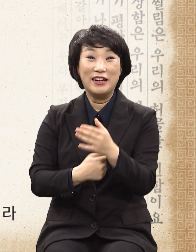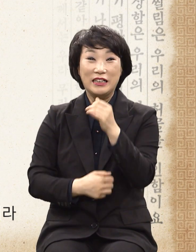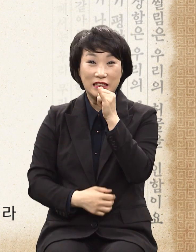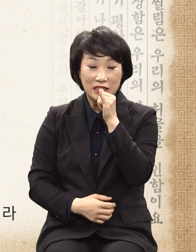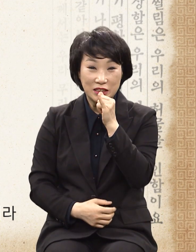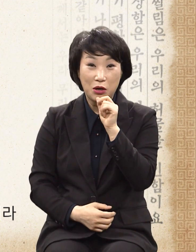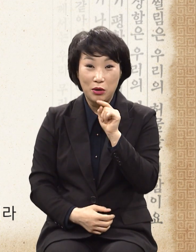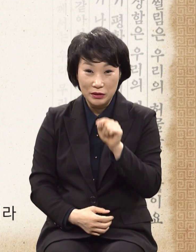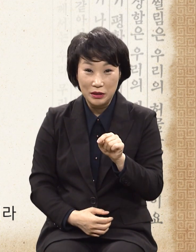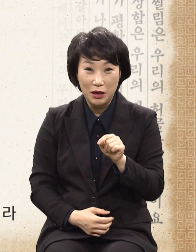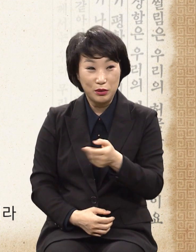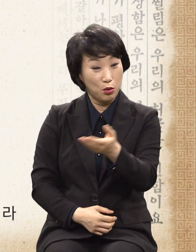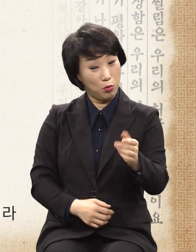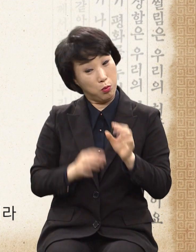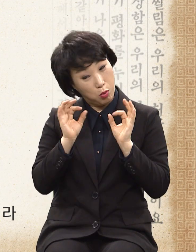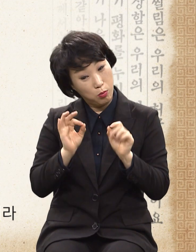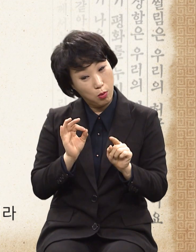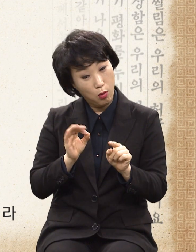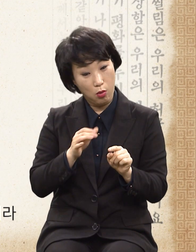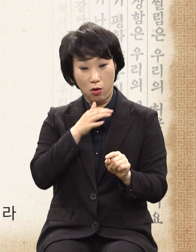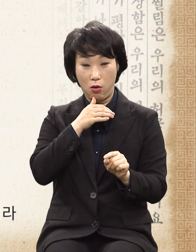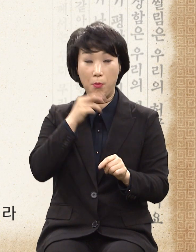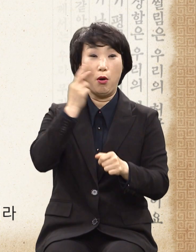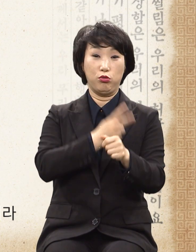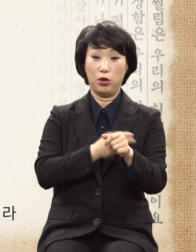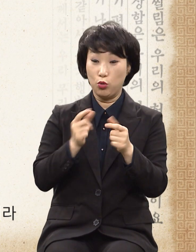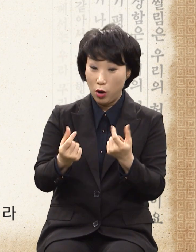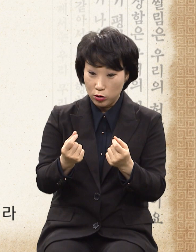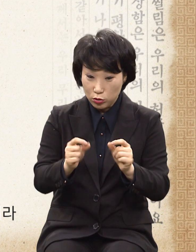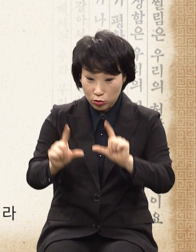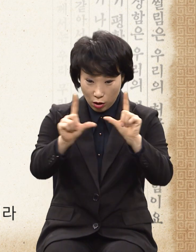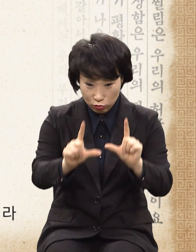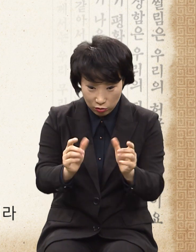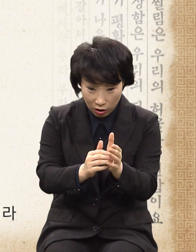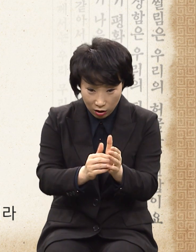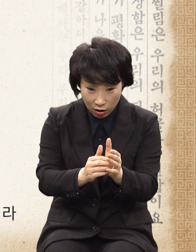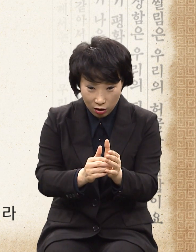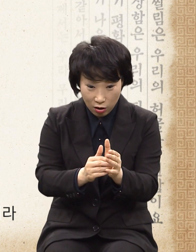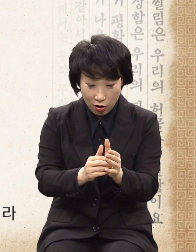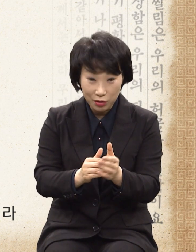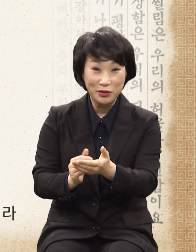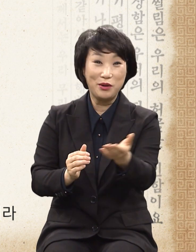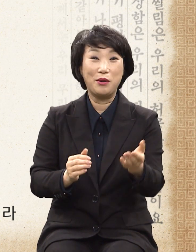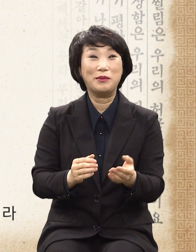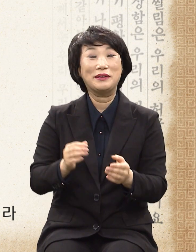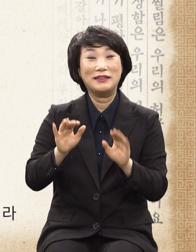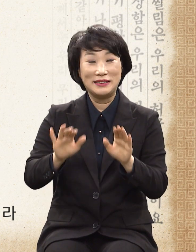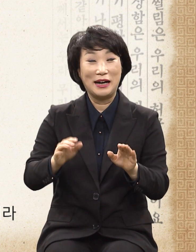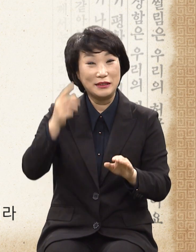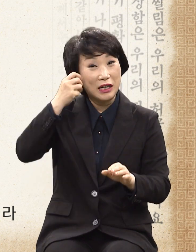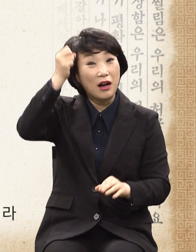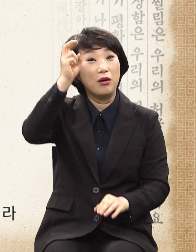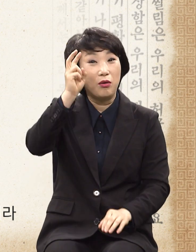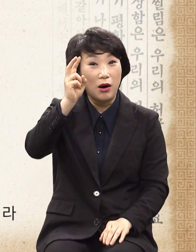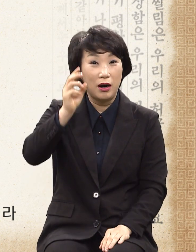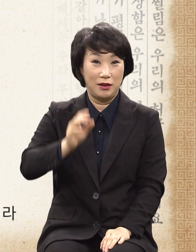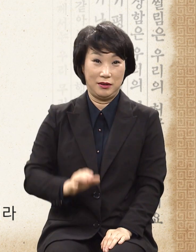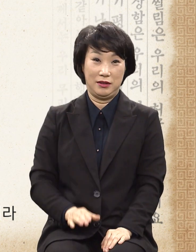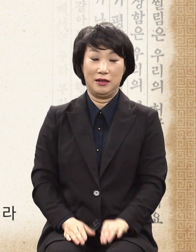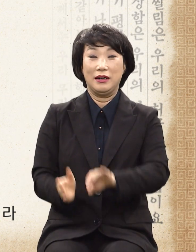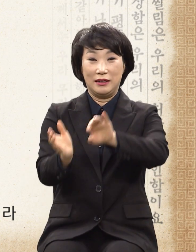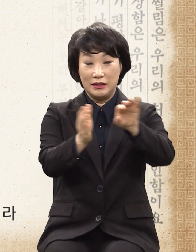마음이 언뜻 보면 바울은 이렇게 살았구나 하고 우리가 생각할 수